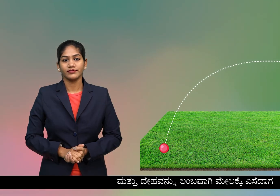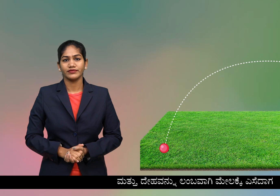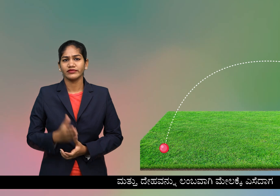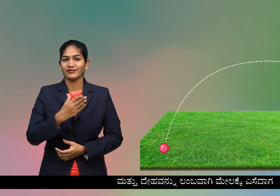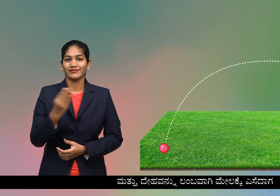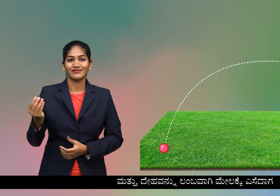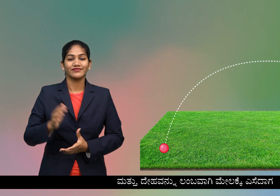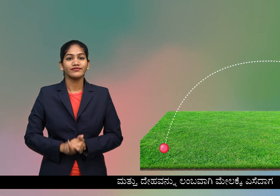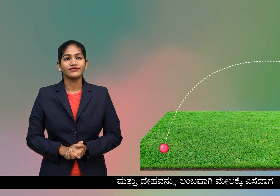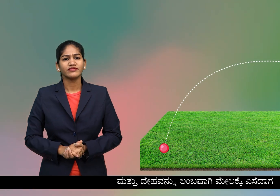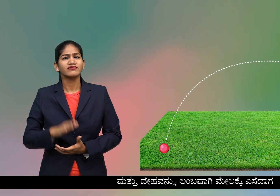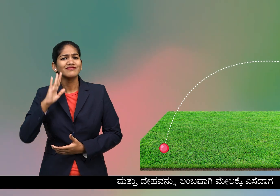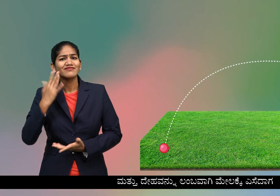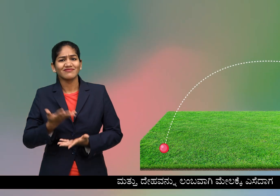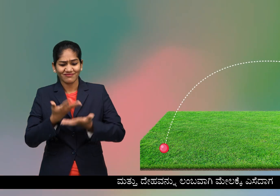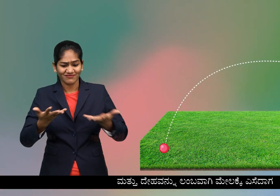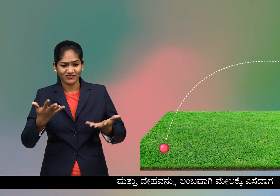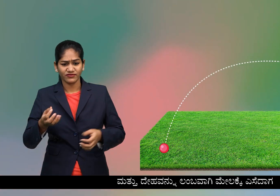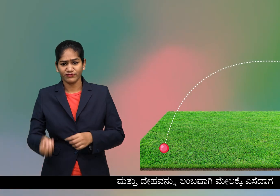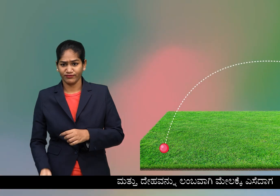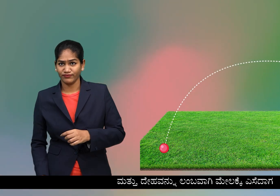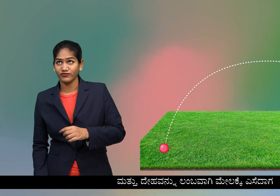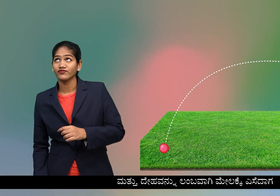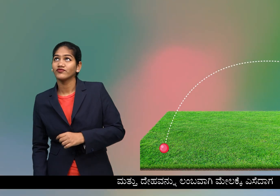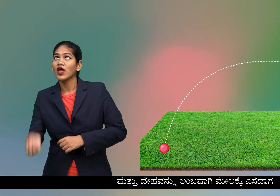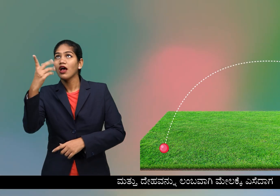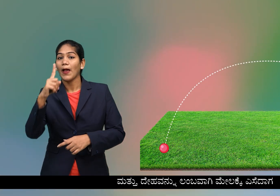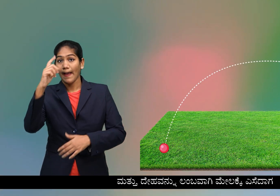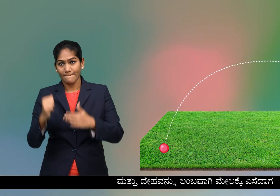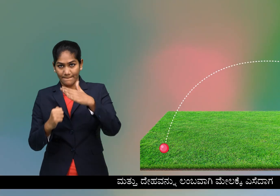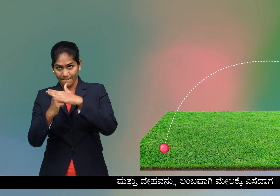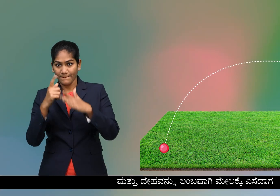ಮತ್ತು ದೇಹವನ್ನು ಲಂಬವಾಗಿ ಮೇಲಕ್ಕೆ ಎಸೆದಾಗ